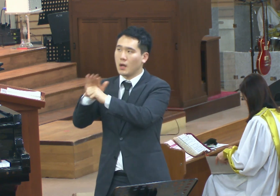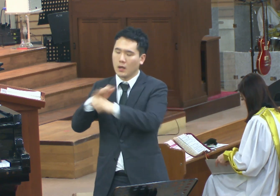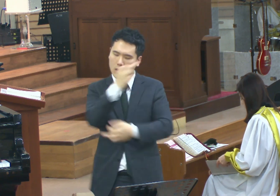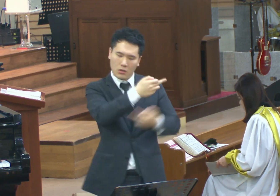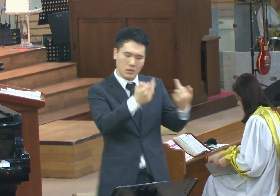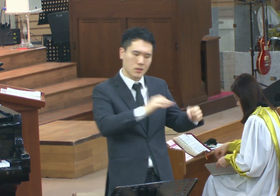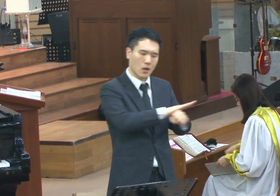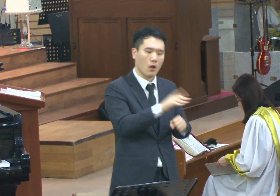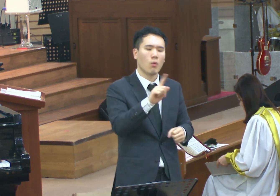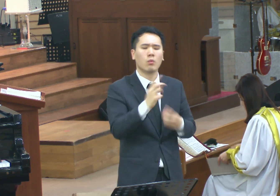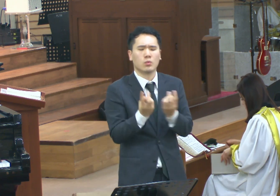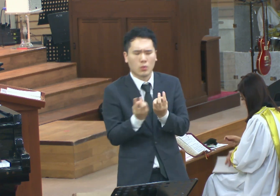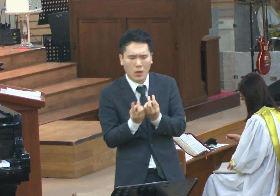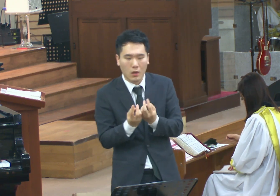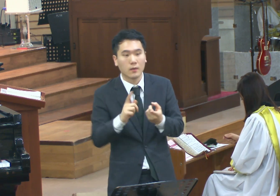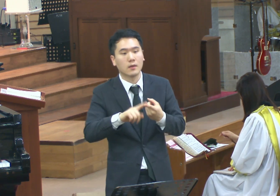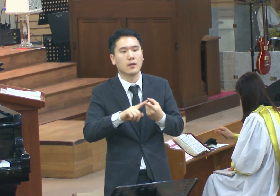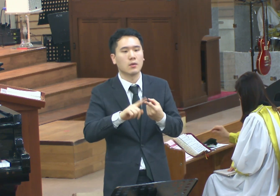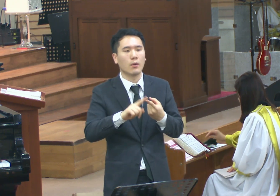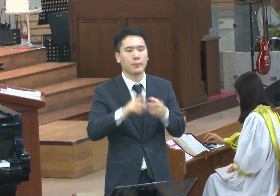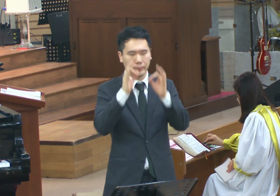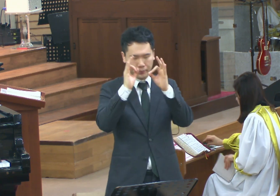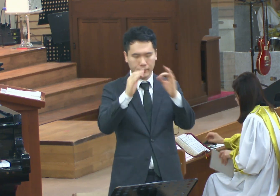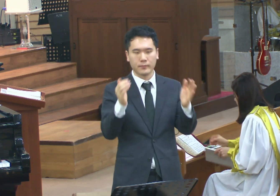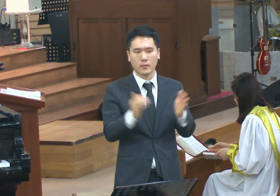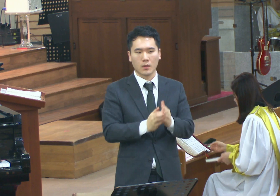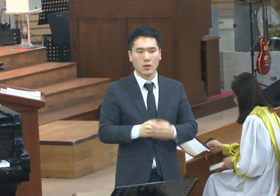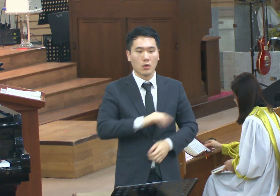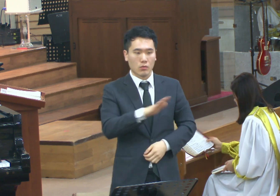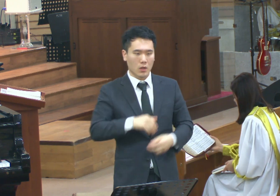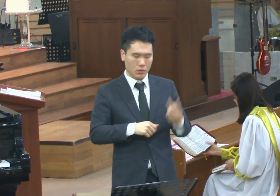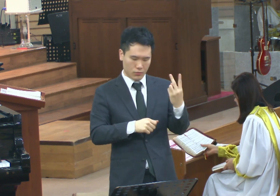이 두 가지 율법의 강조점을 잘 실행함으로